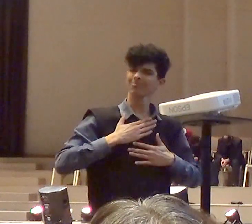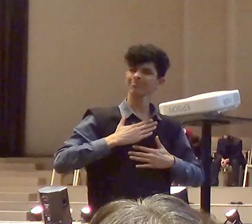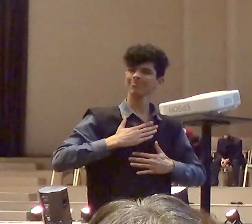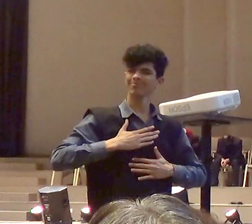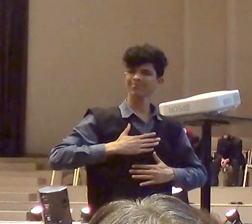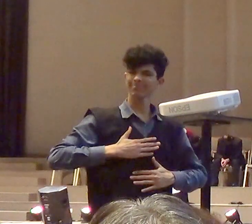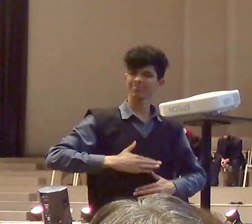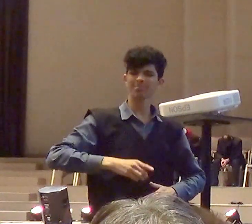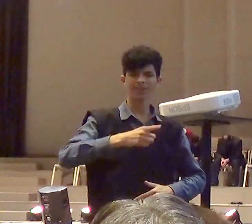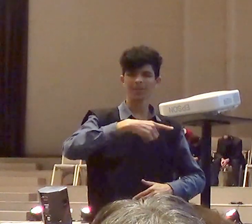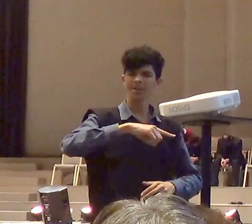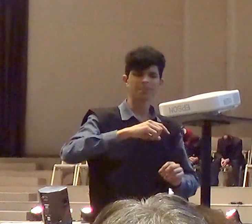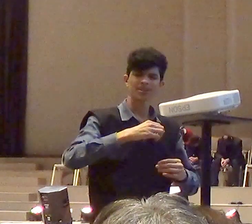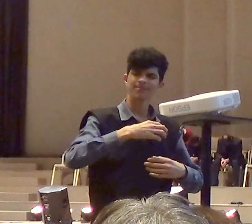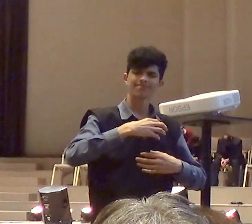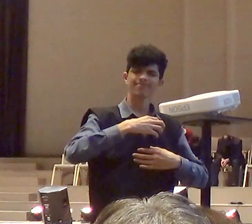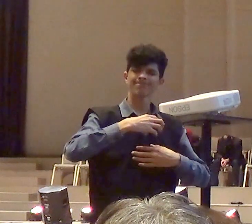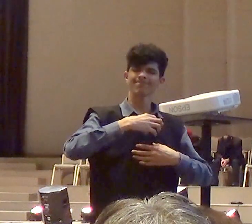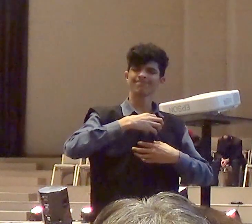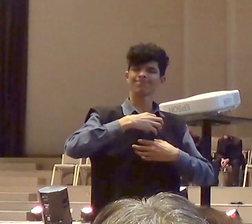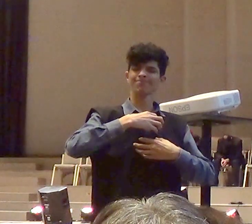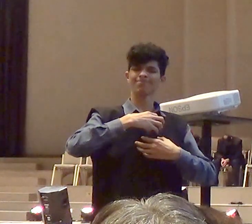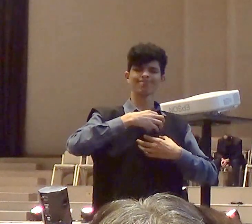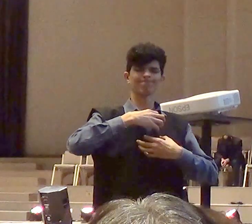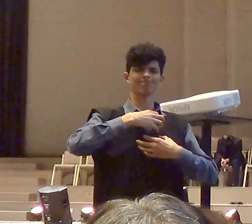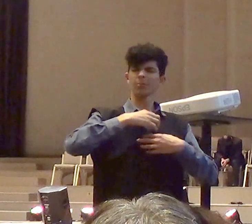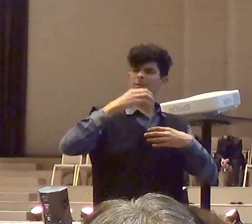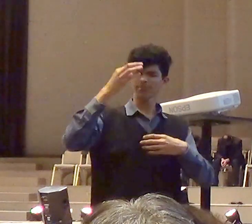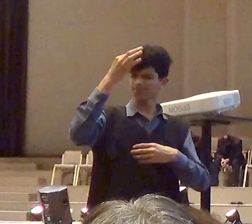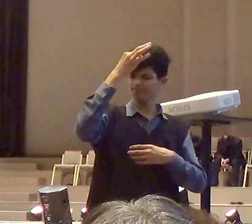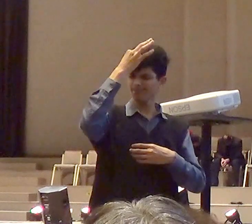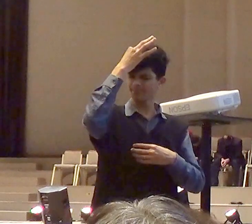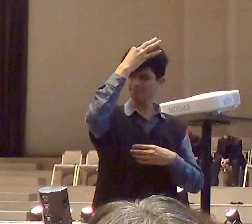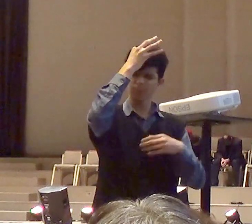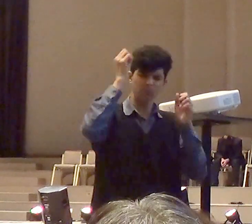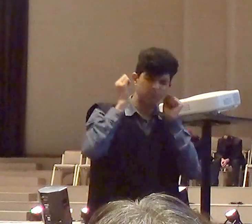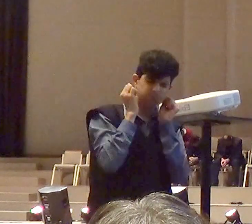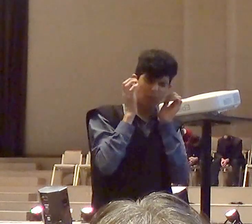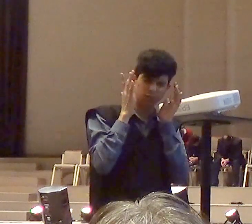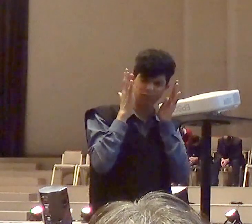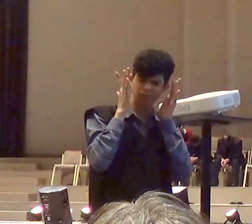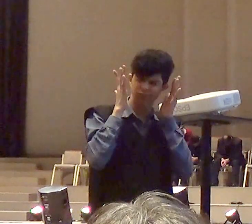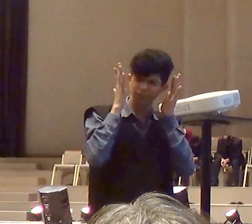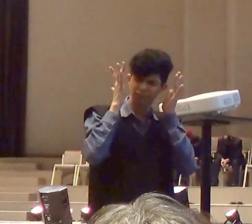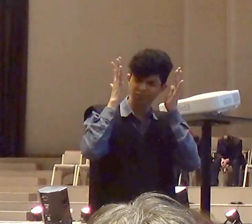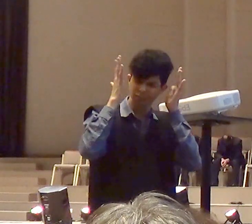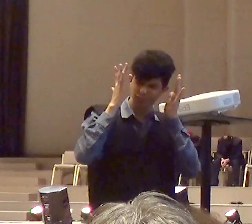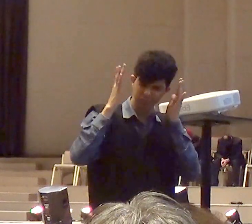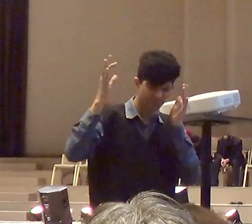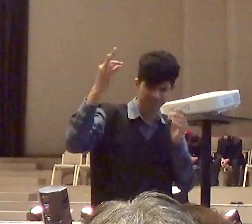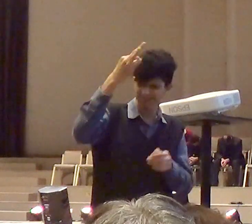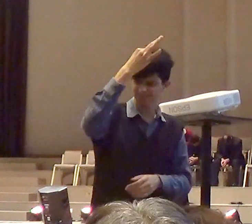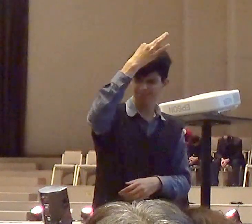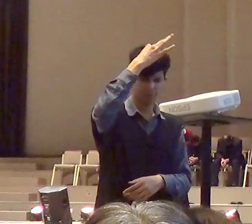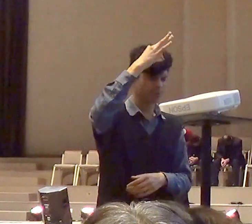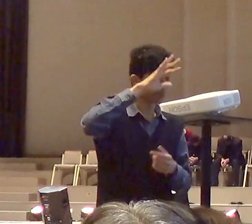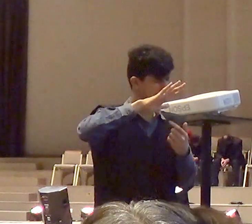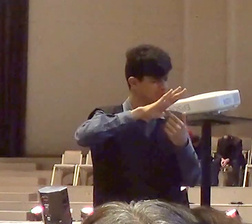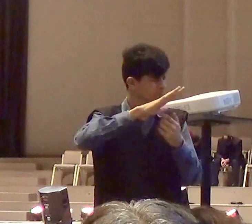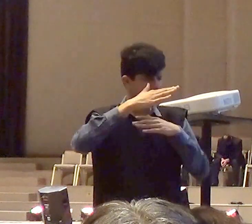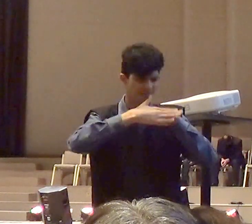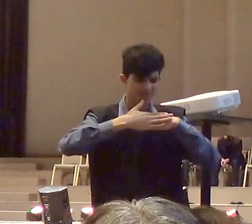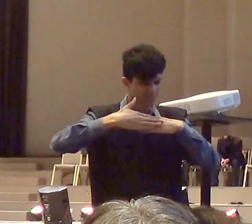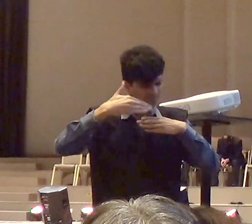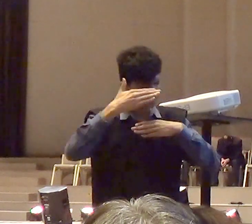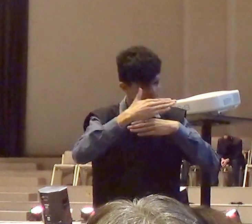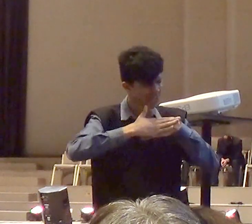rrama e tal maneira que eles sejam cobertos pela tua graça envoltos no teu amor e